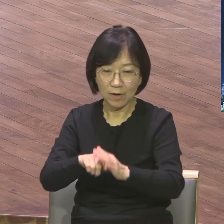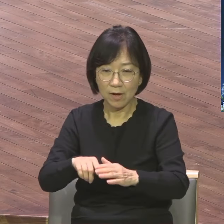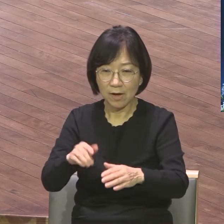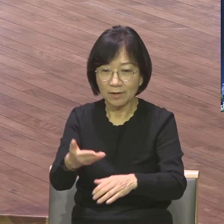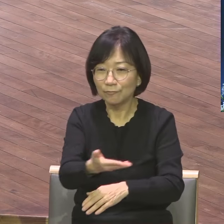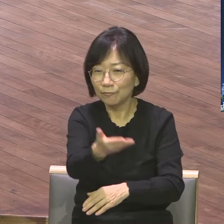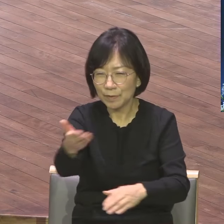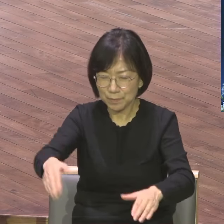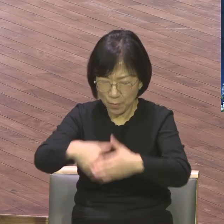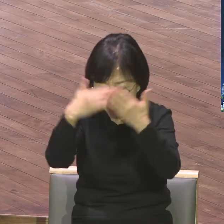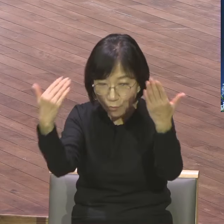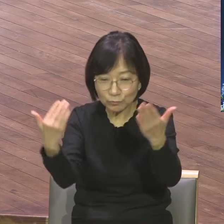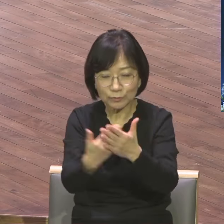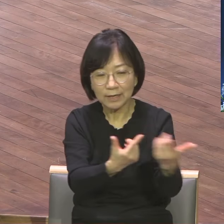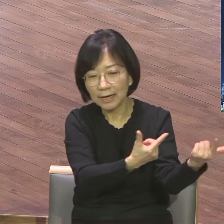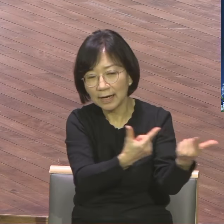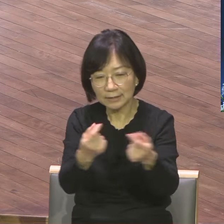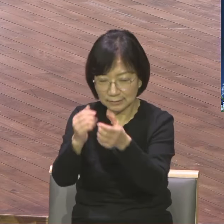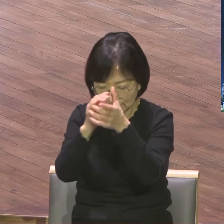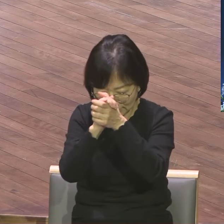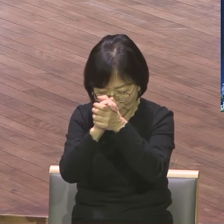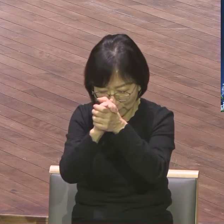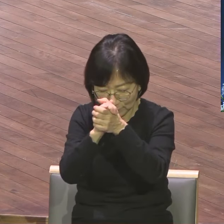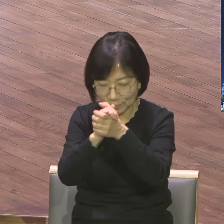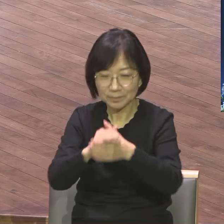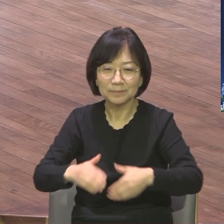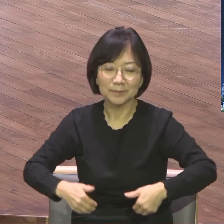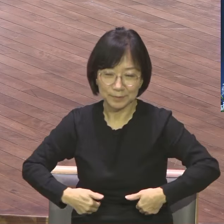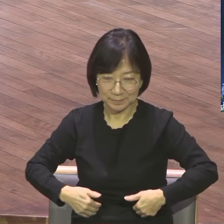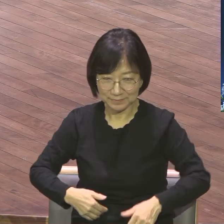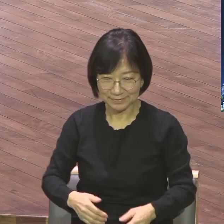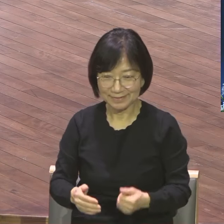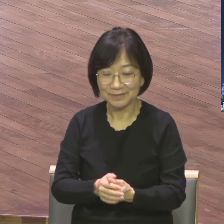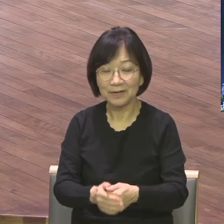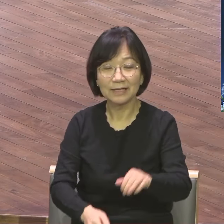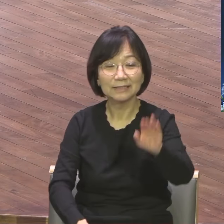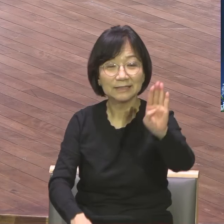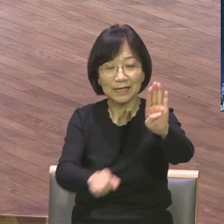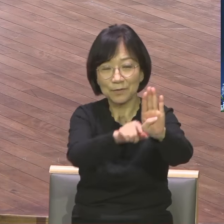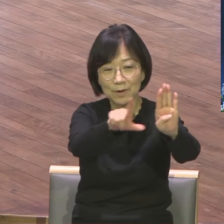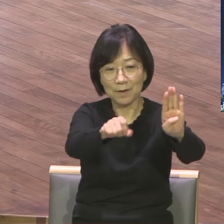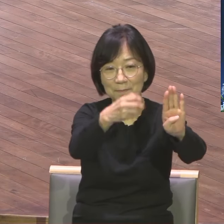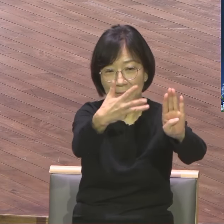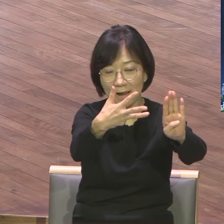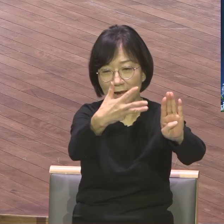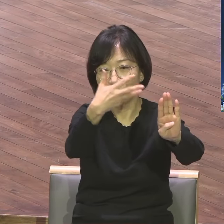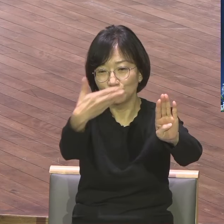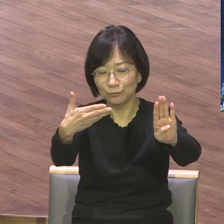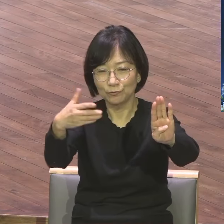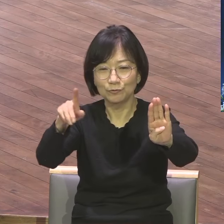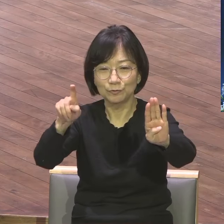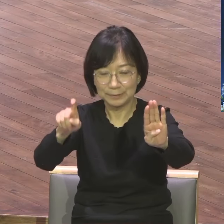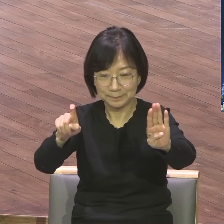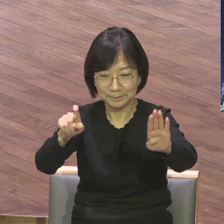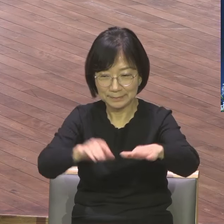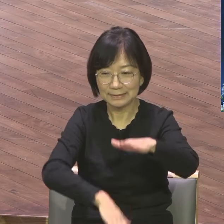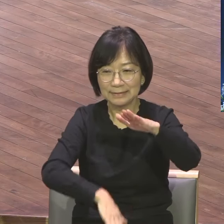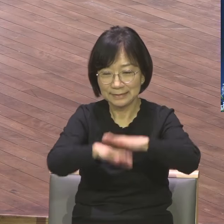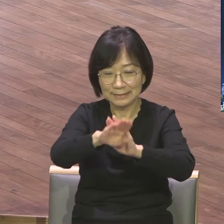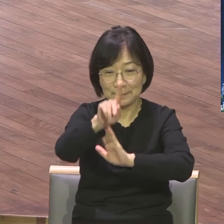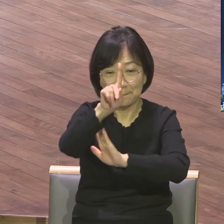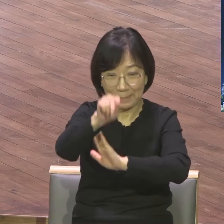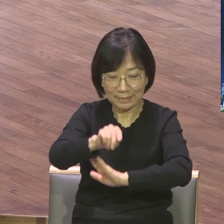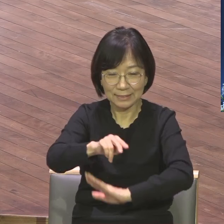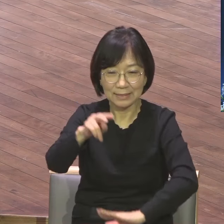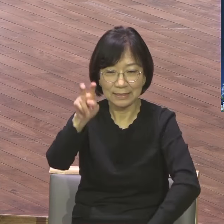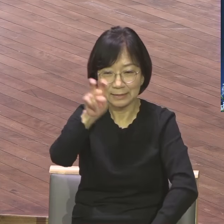성도가 기도하는 겁니다. 그래서 4월 8일부터 10일까지 스타트판 2025라는 주제를 가지고 담임 목사님이